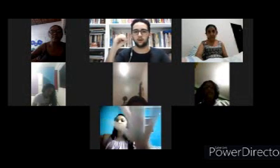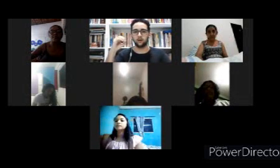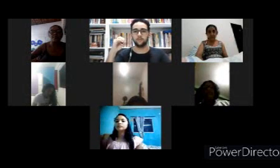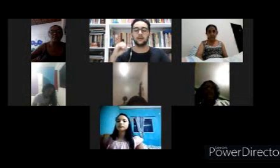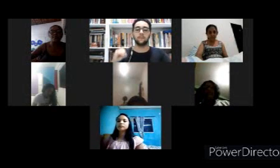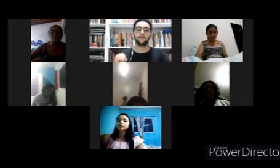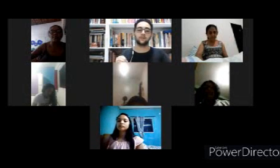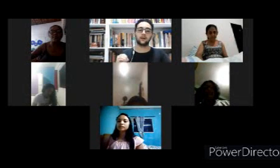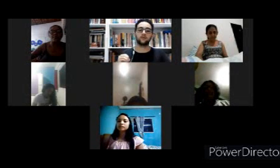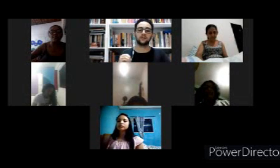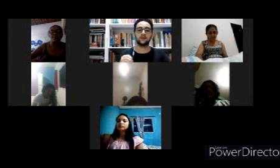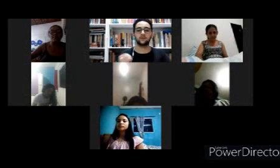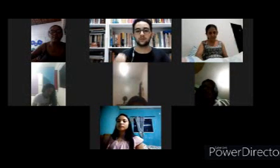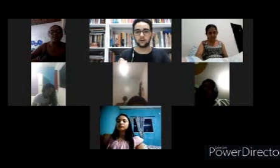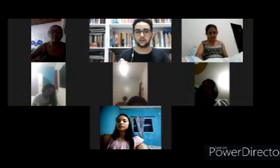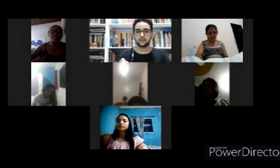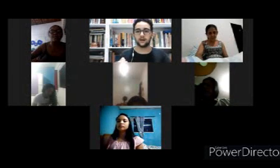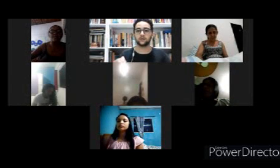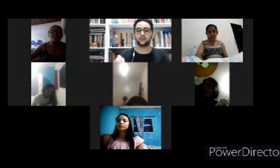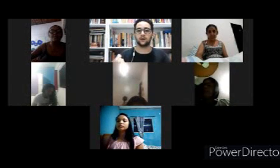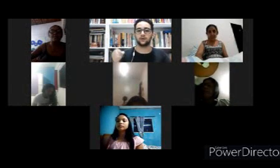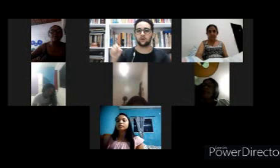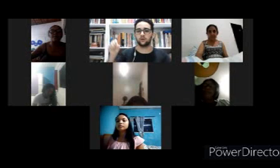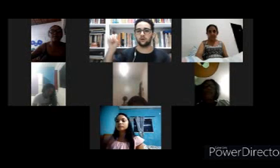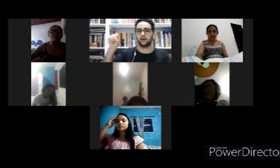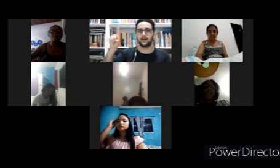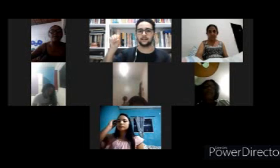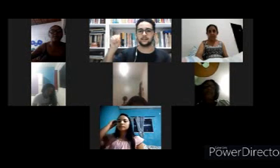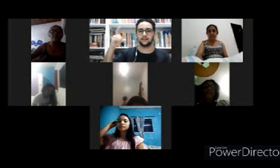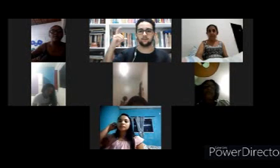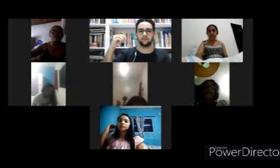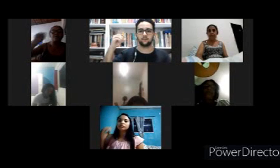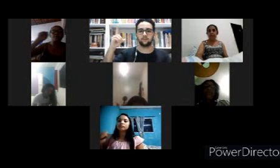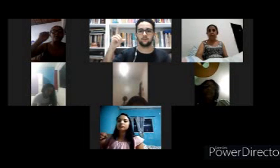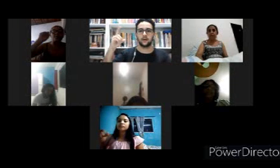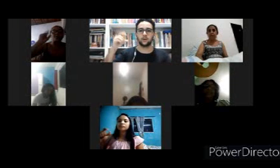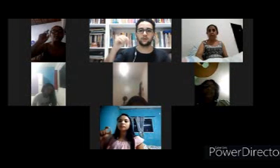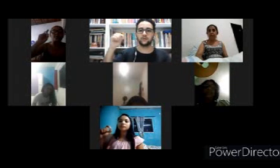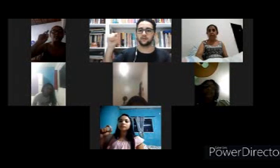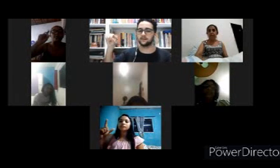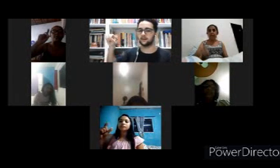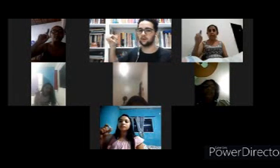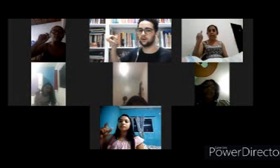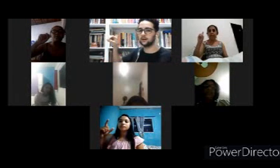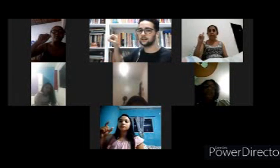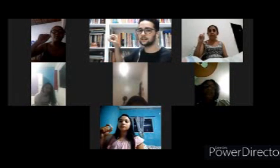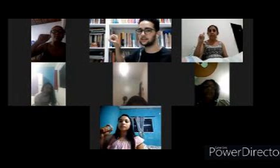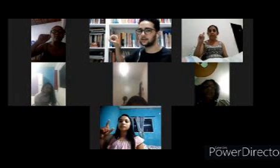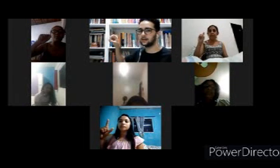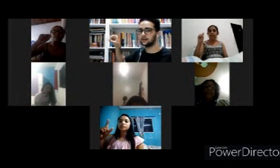C-O-D-O. Mas eu também quero que vocês façam o sinal da cidade. O sinal aqui de Codó é assim. É como se eu estivesse fazendo, ó.